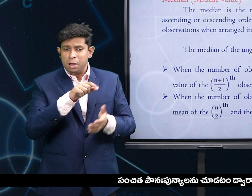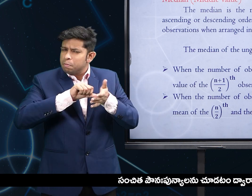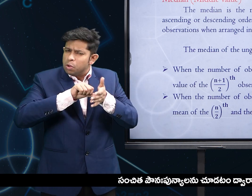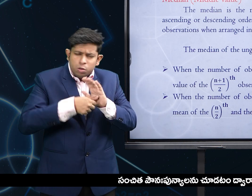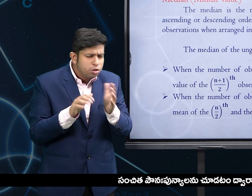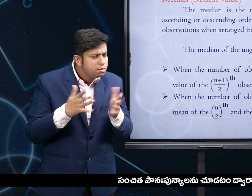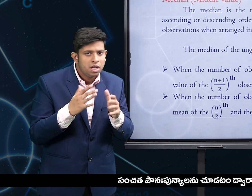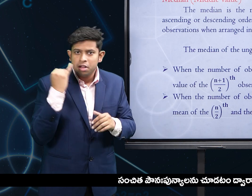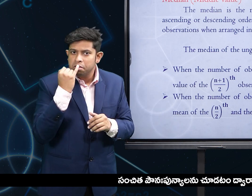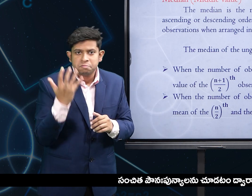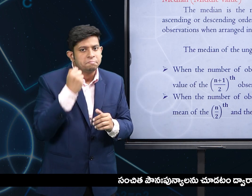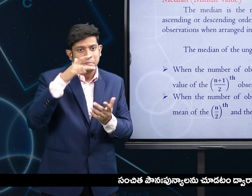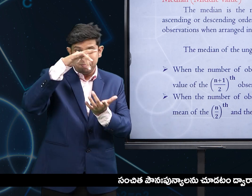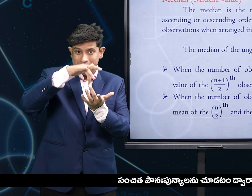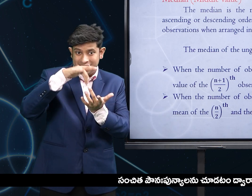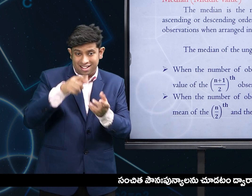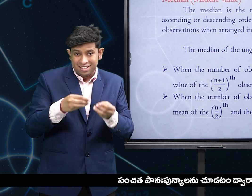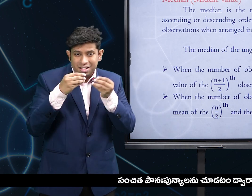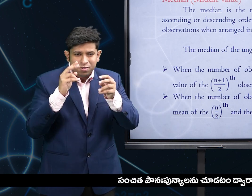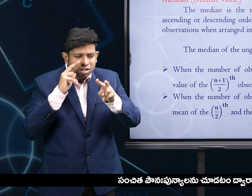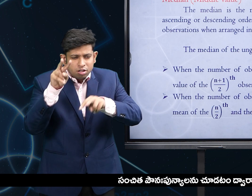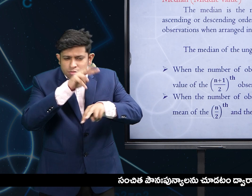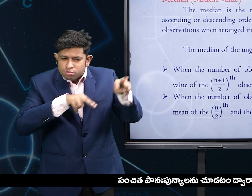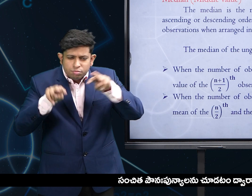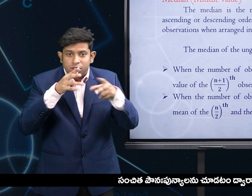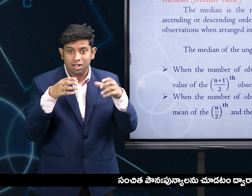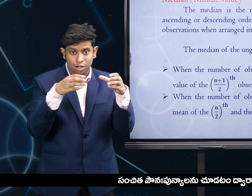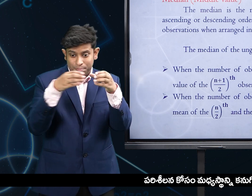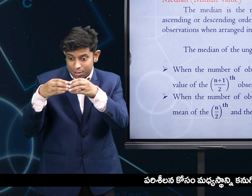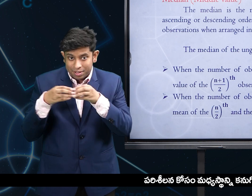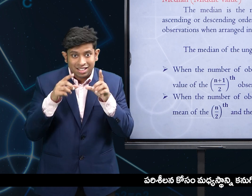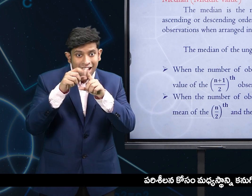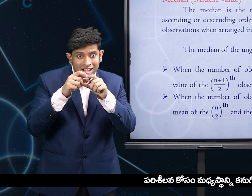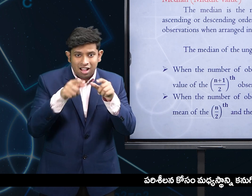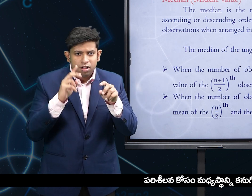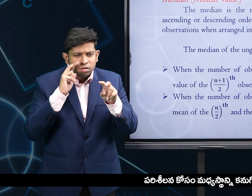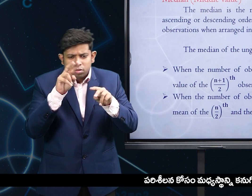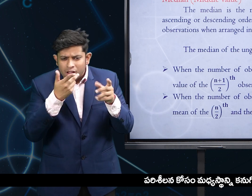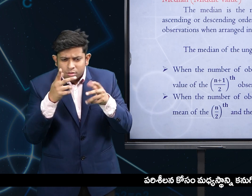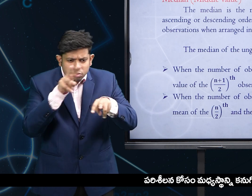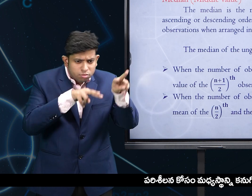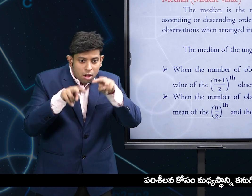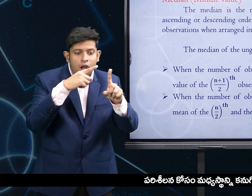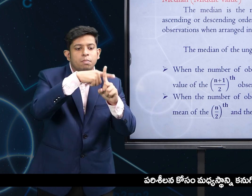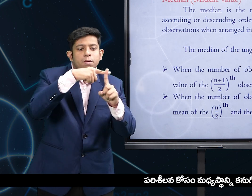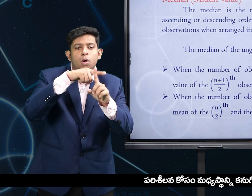సంచిత పౌనఃపున్యాలను చూడడం ద్వారా సమూహ డేటాలో ఇచ్చిన పరిశీలన కోసం మధ్యస్థాన్ని కనుగొనడం